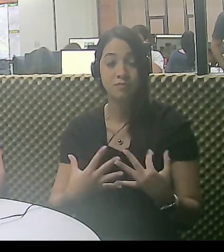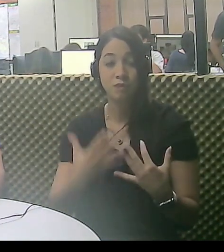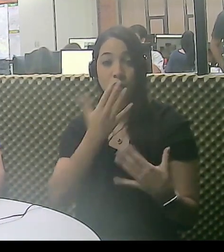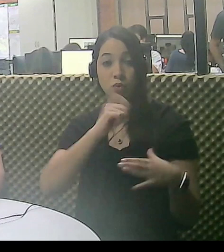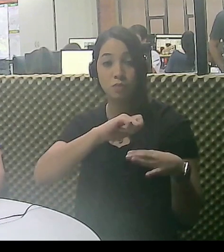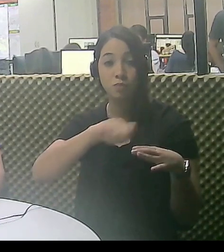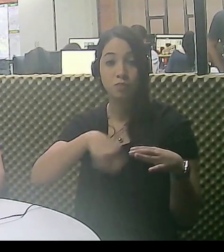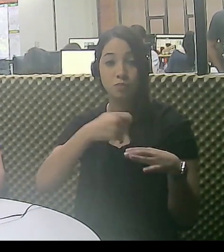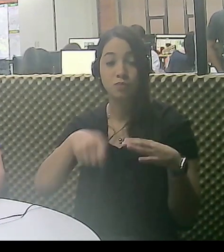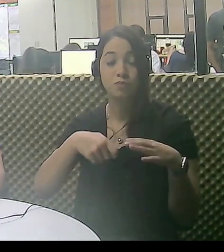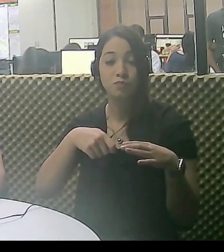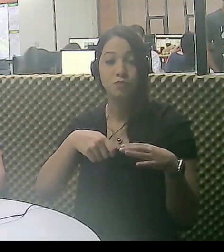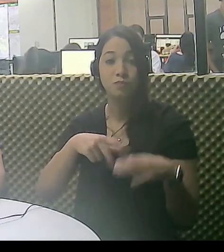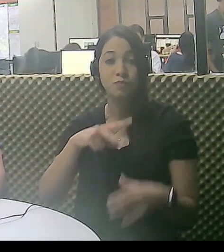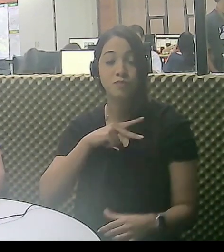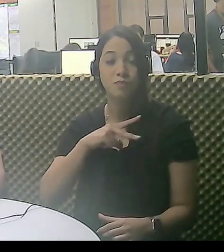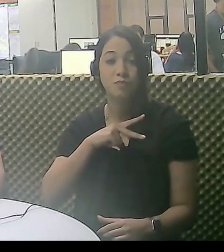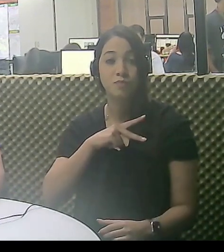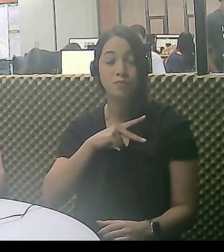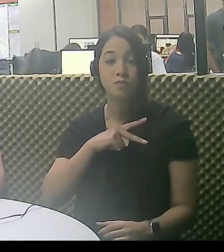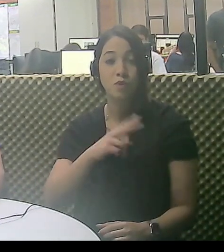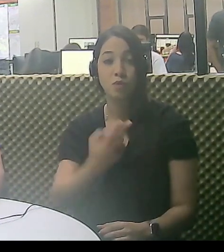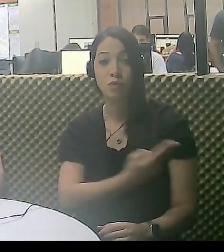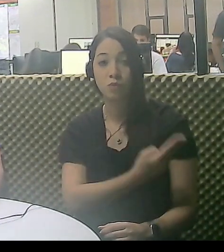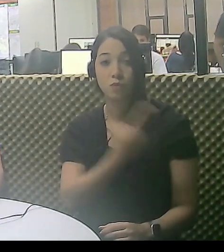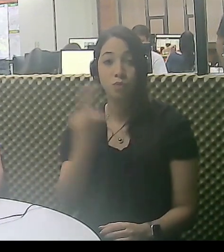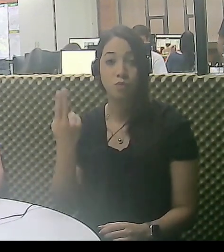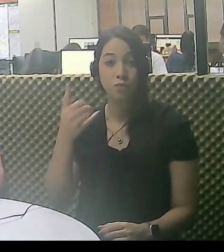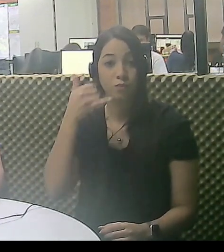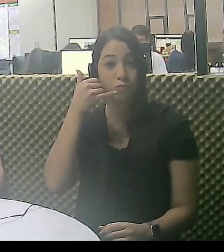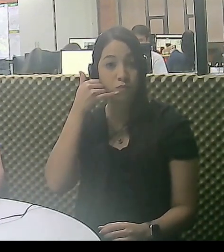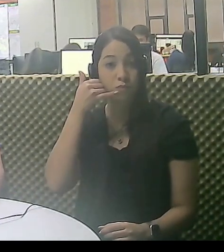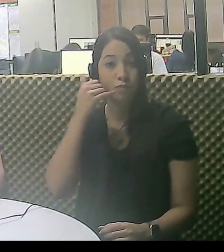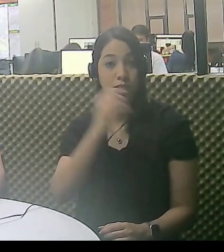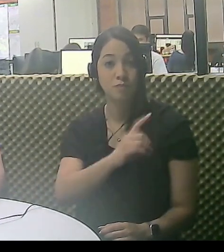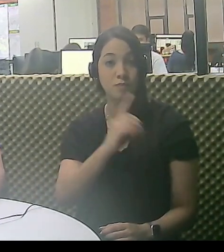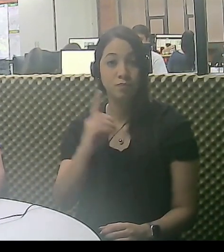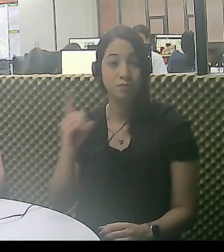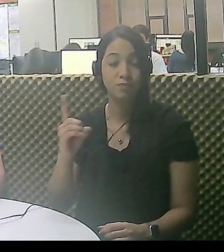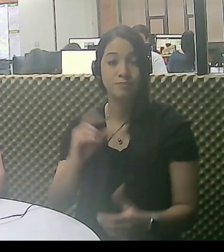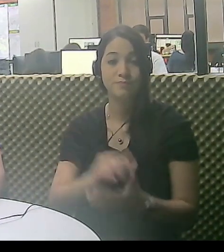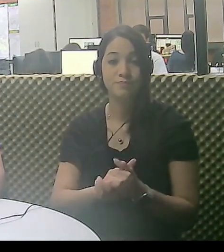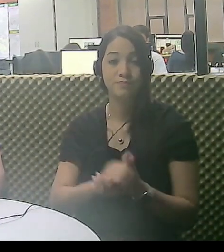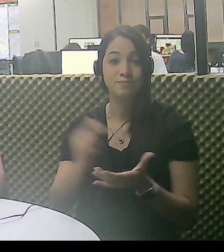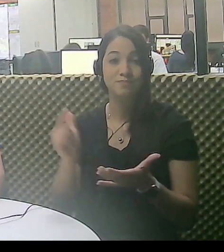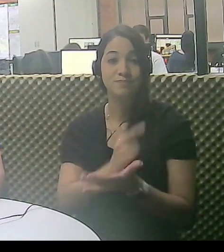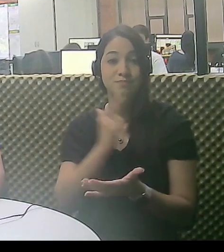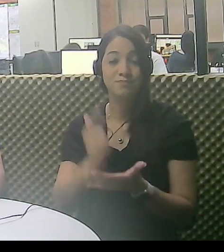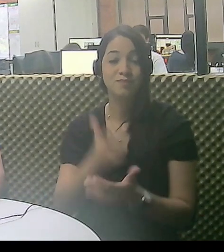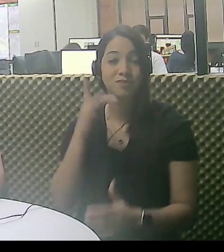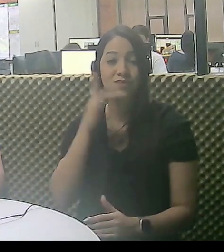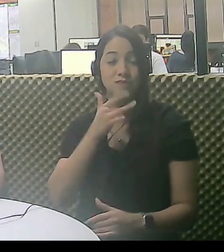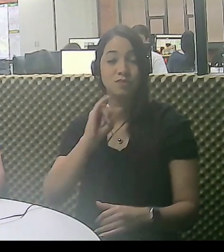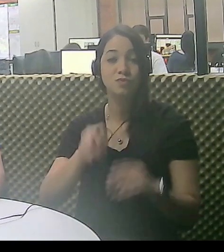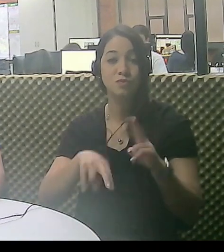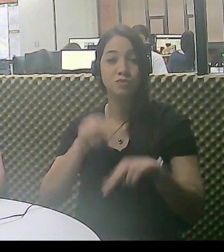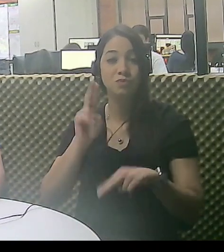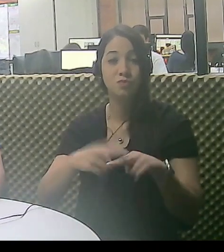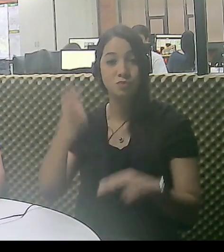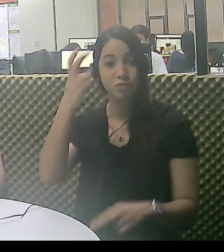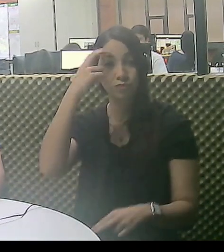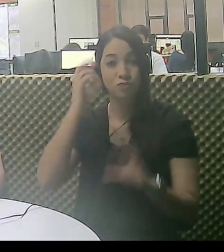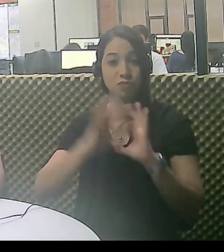e informar dados pessoais, como nome completo e telefone com DDD. O e-book Delícias Juninas com Cultura